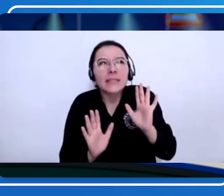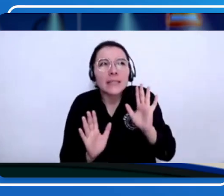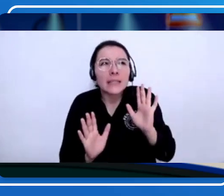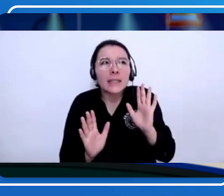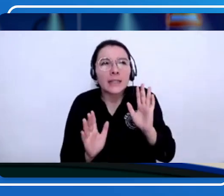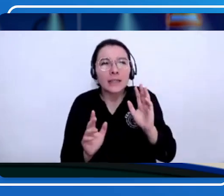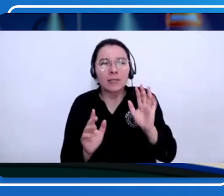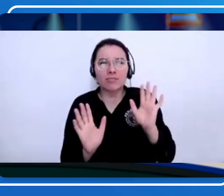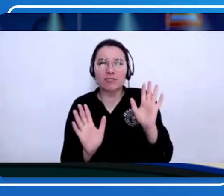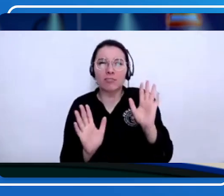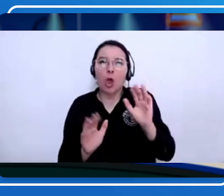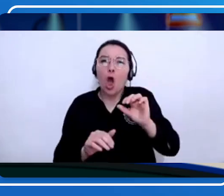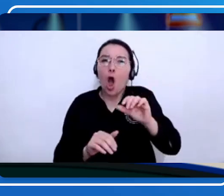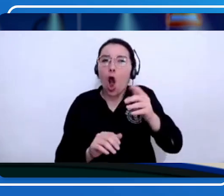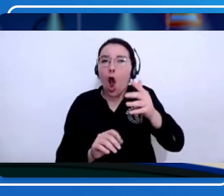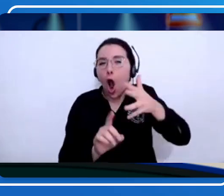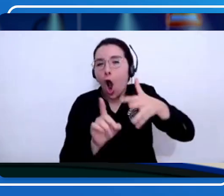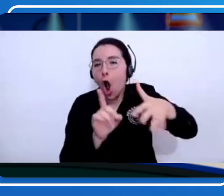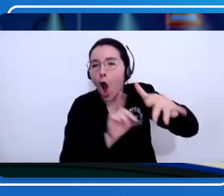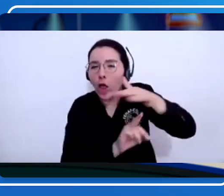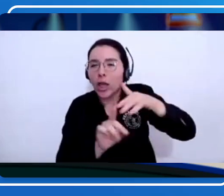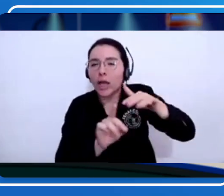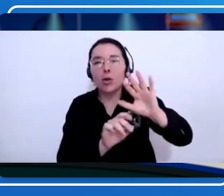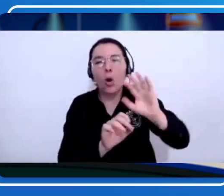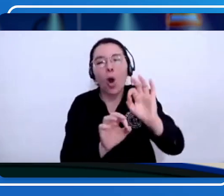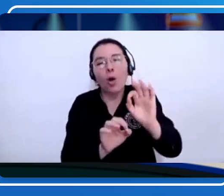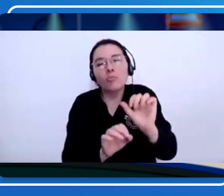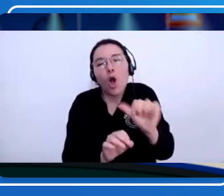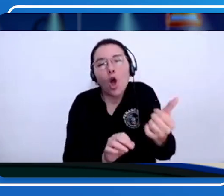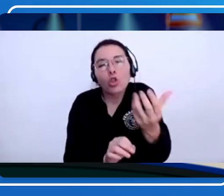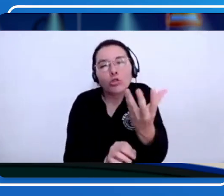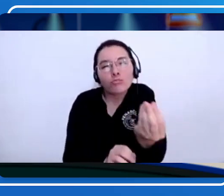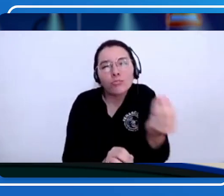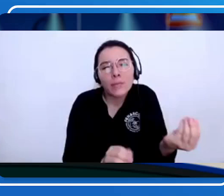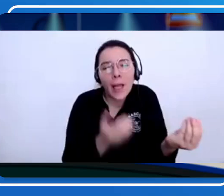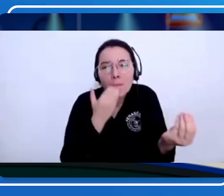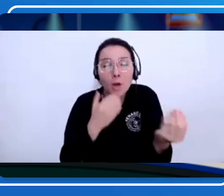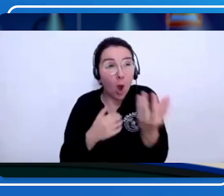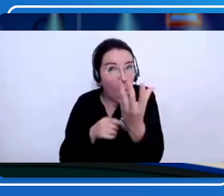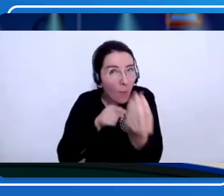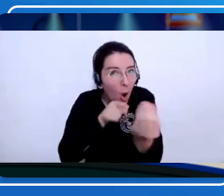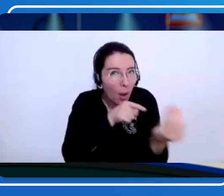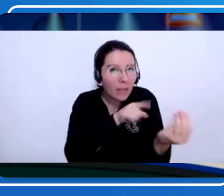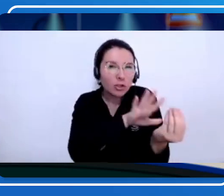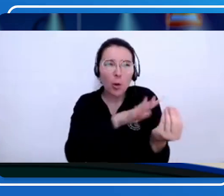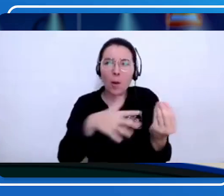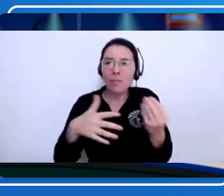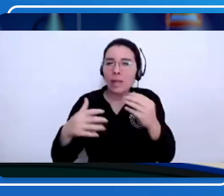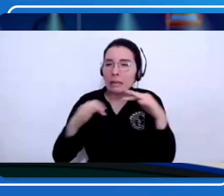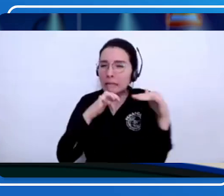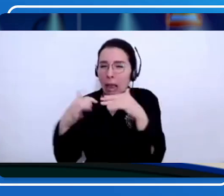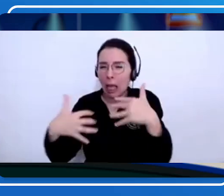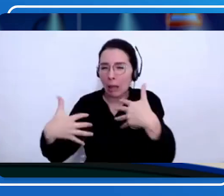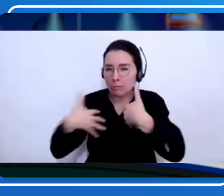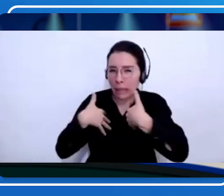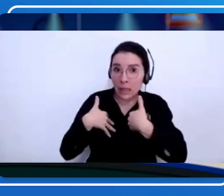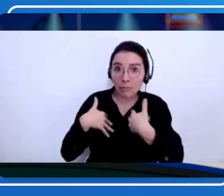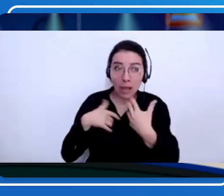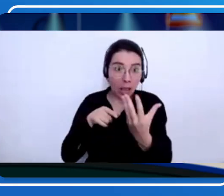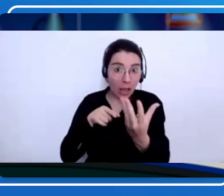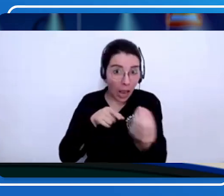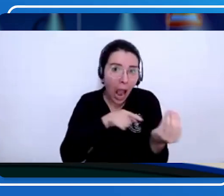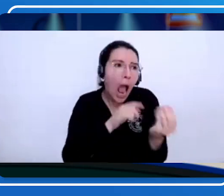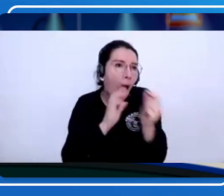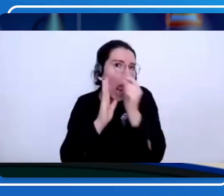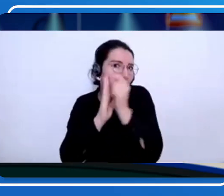en otras esferas, pues, o para otro tipo de población. Por ejemplo, la población víctima del conflicto armado también